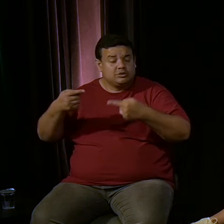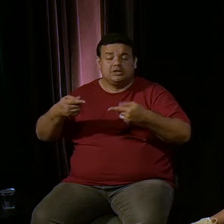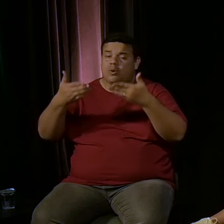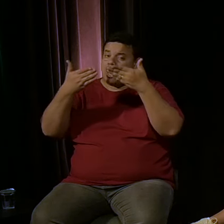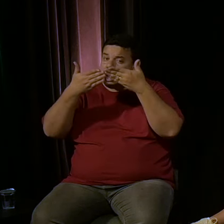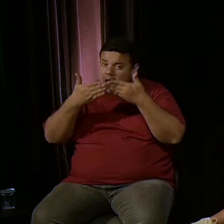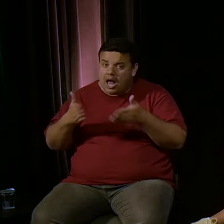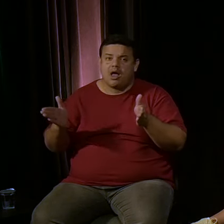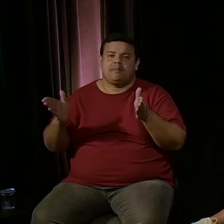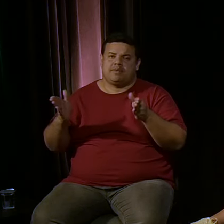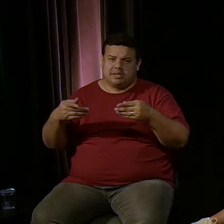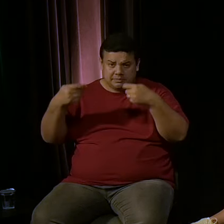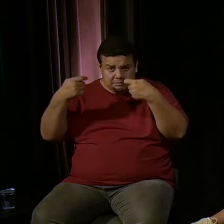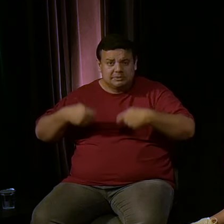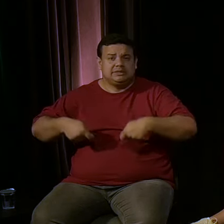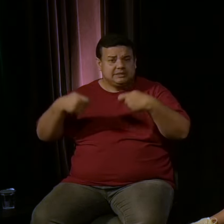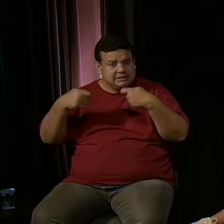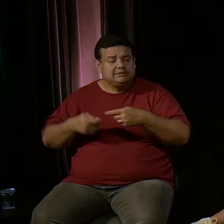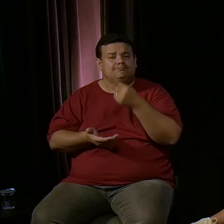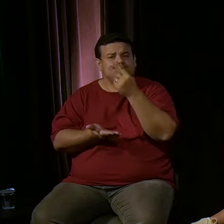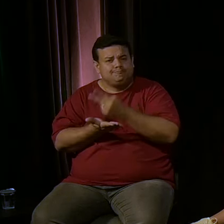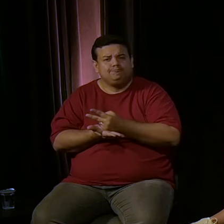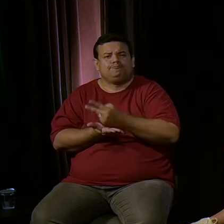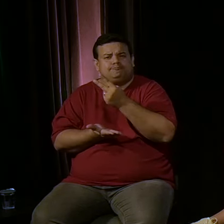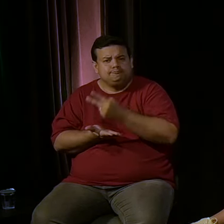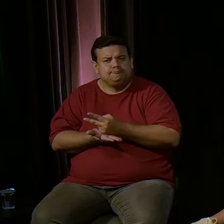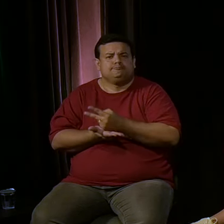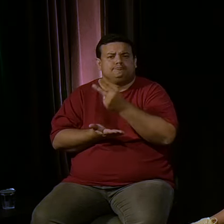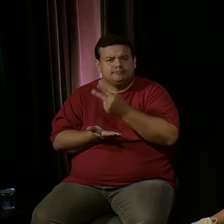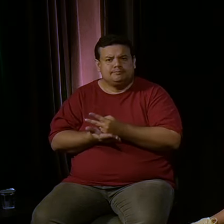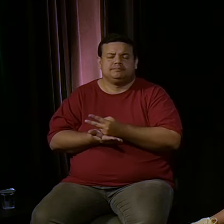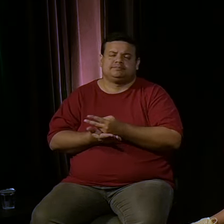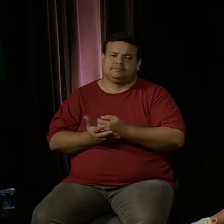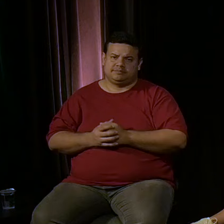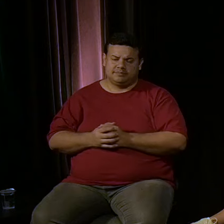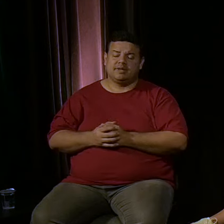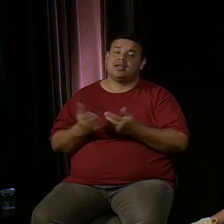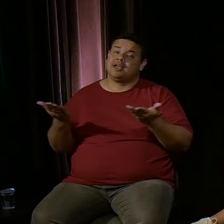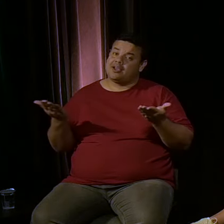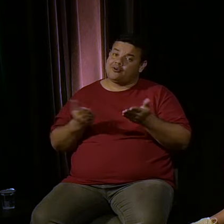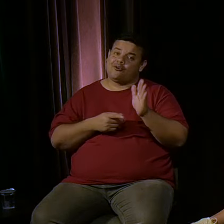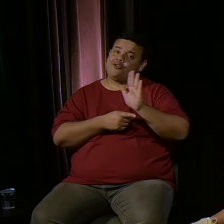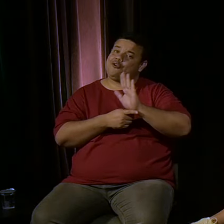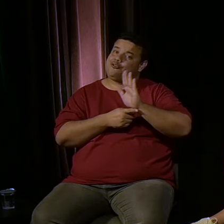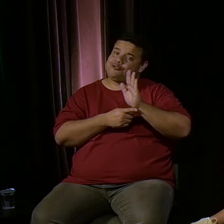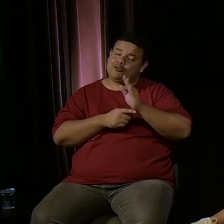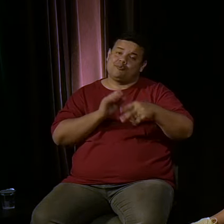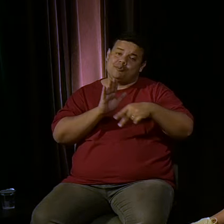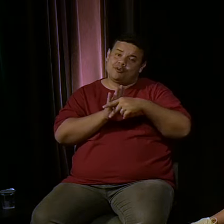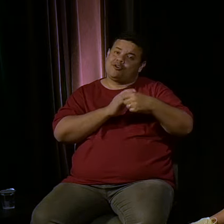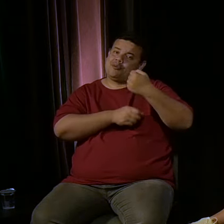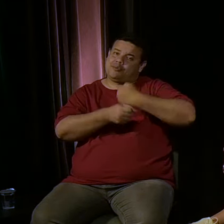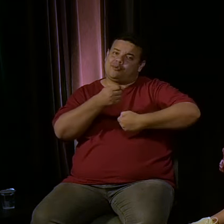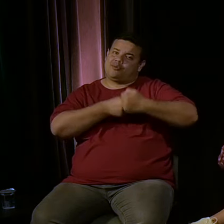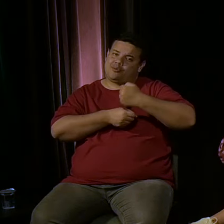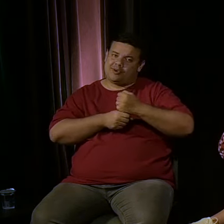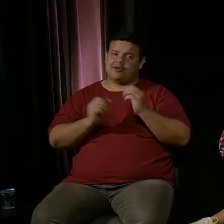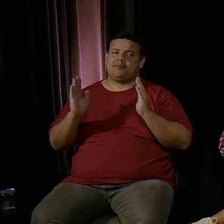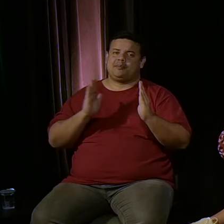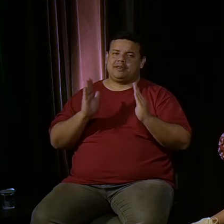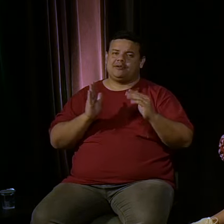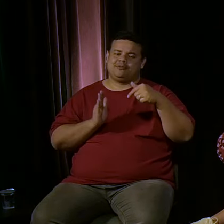que precisa ser feita sempre. Agora, é um filme da década de 70, com todas